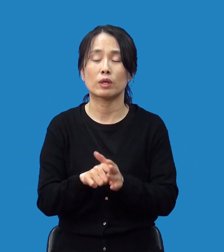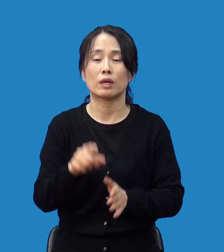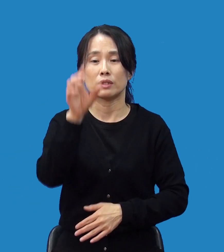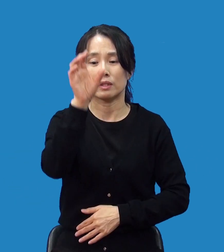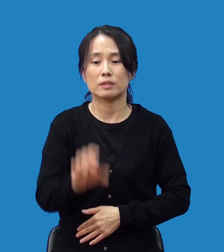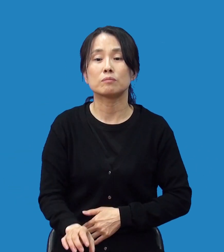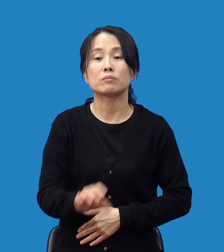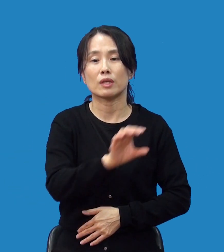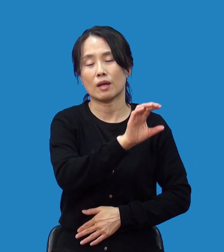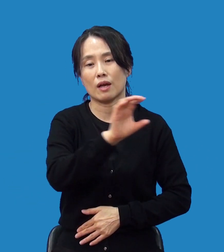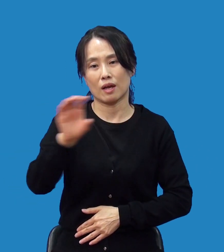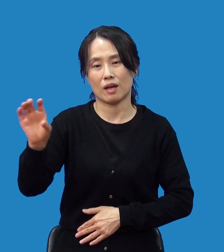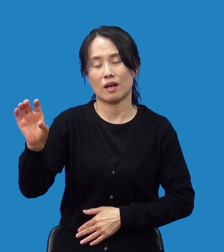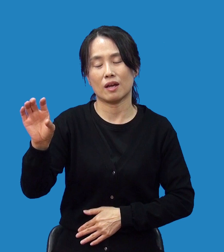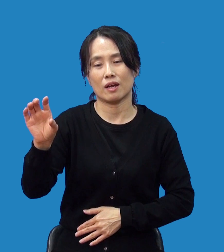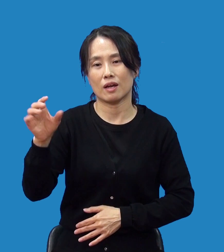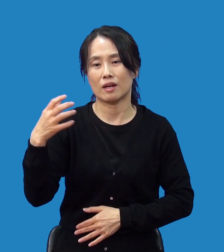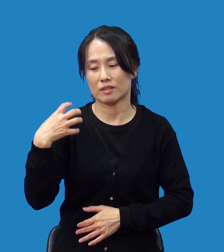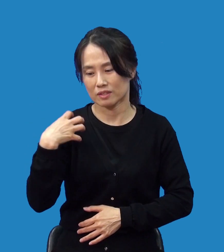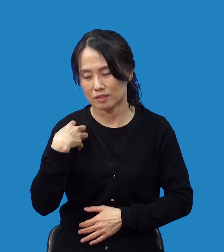십자가가 있습니다.